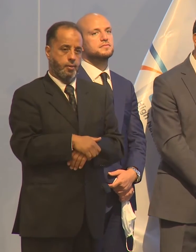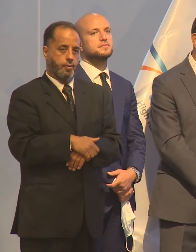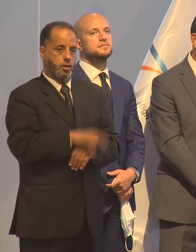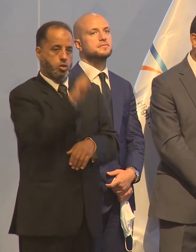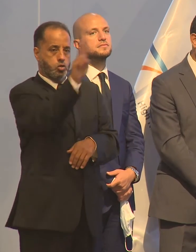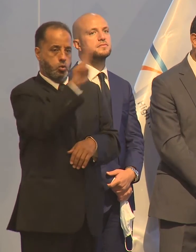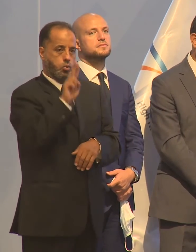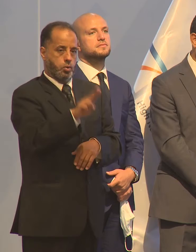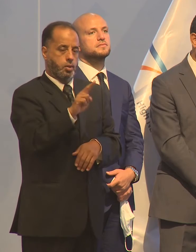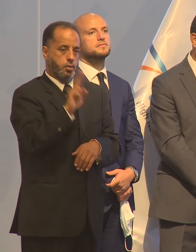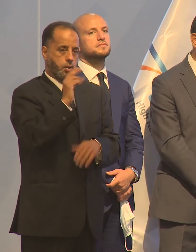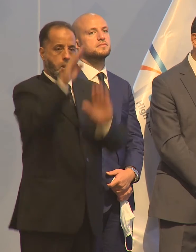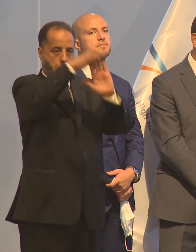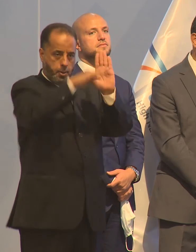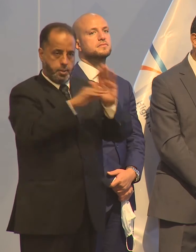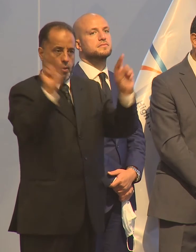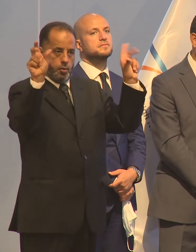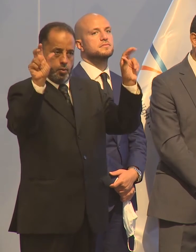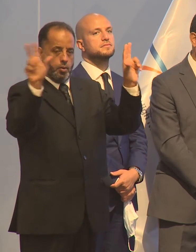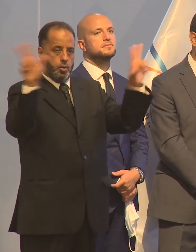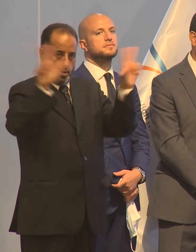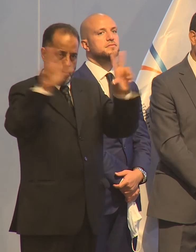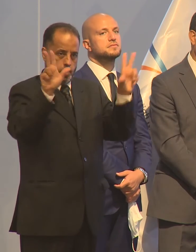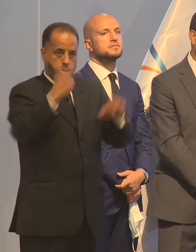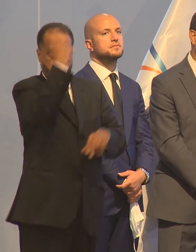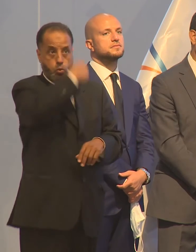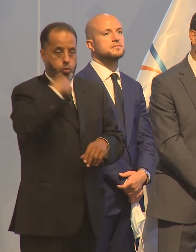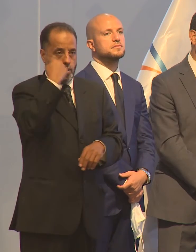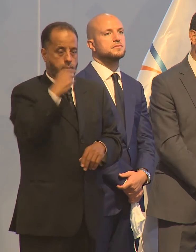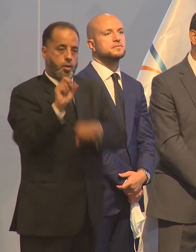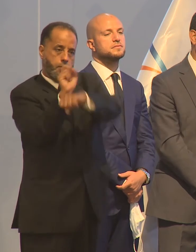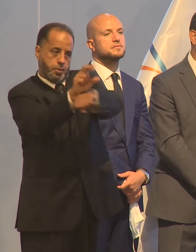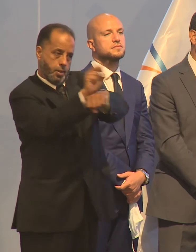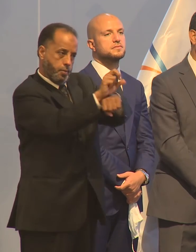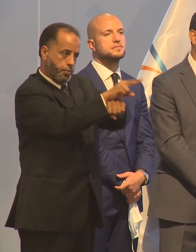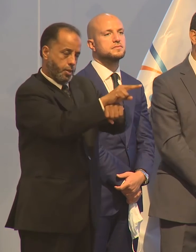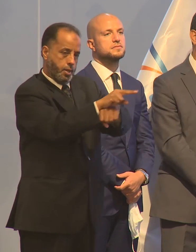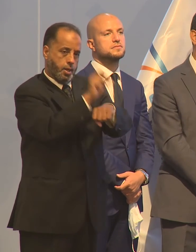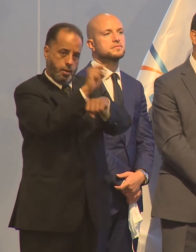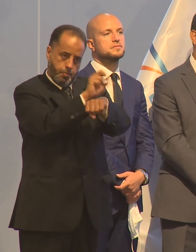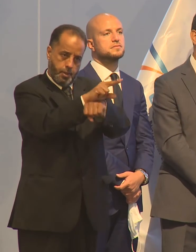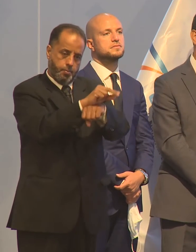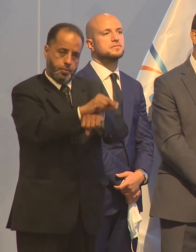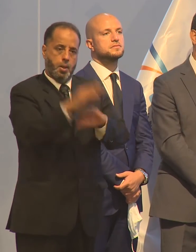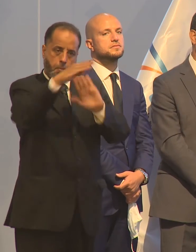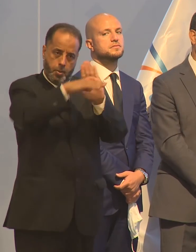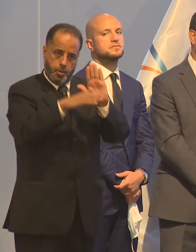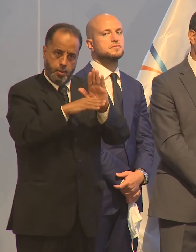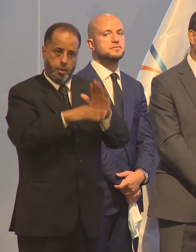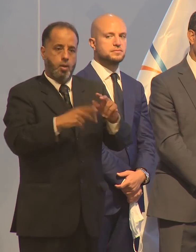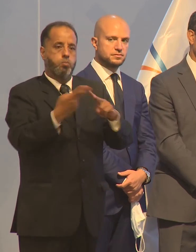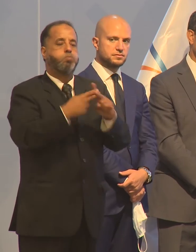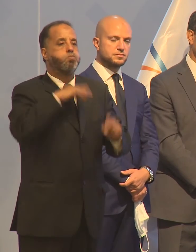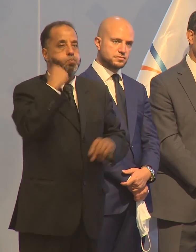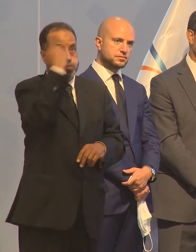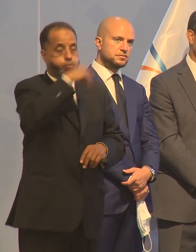هل سنرى برامج مرئية مخصصة للمترشحين يوضحون برامجهم حتى يعرف مواطن من